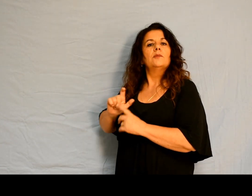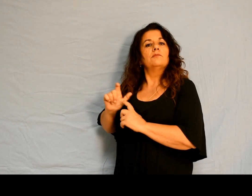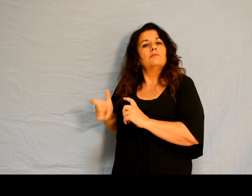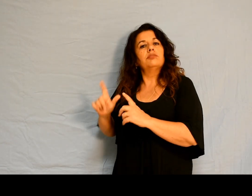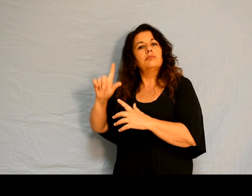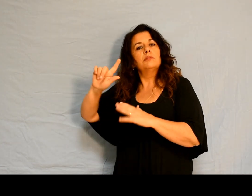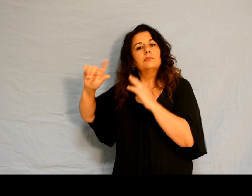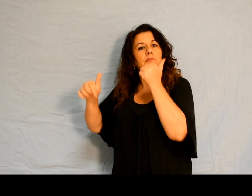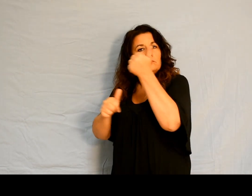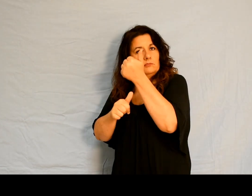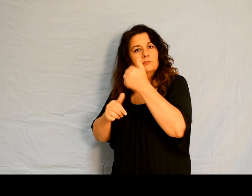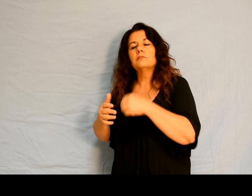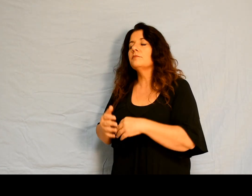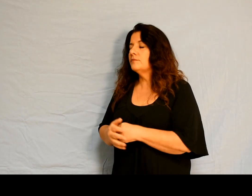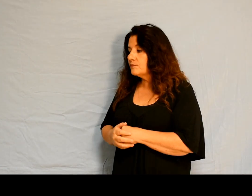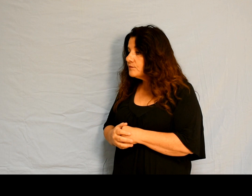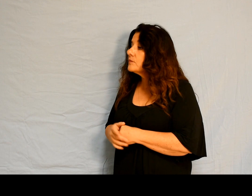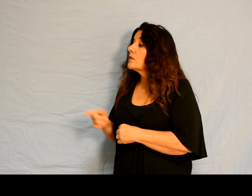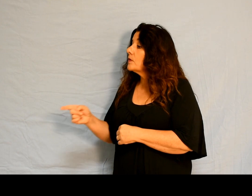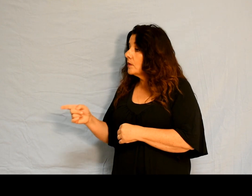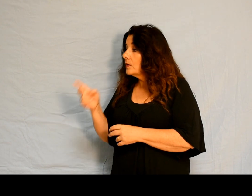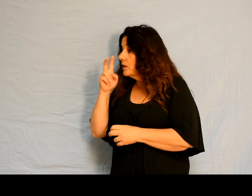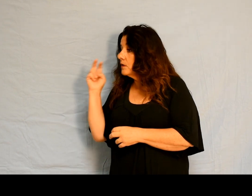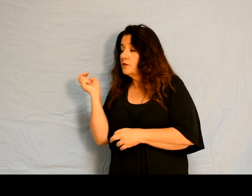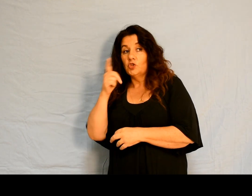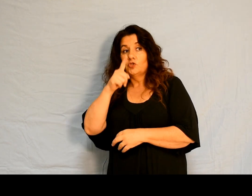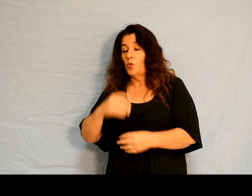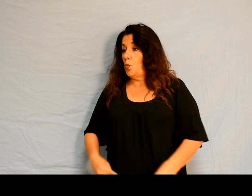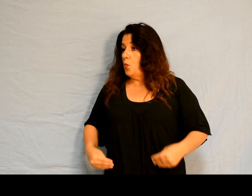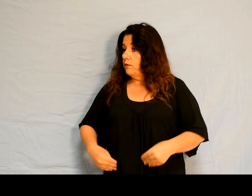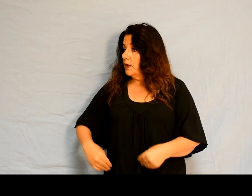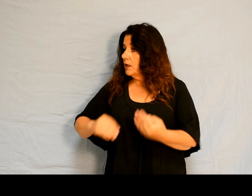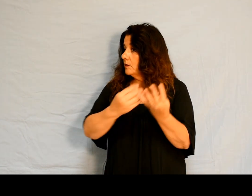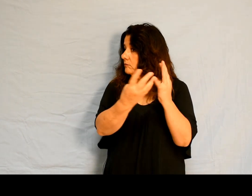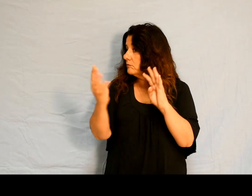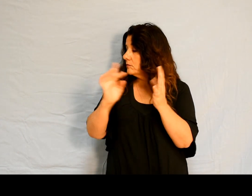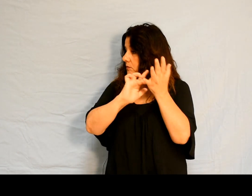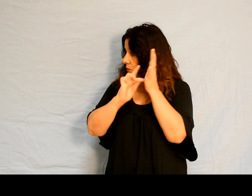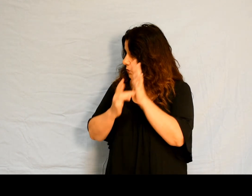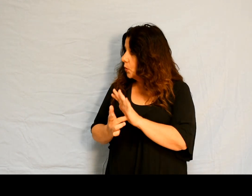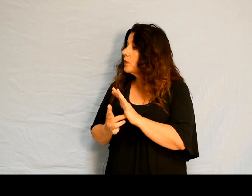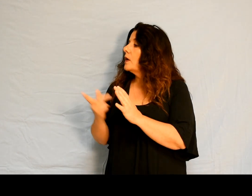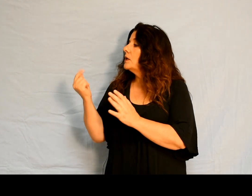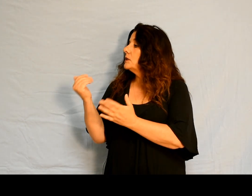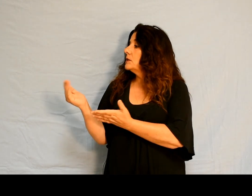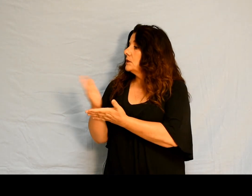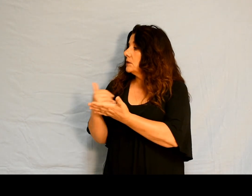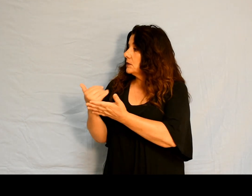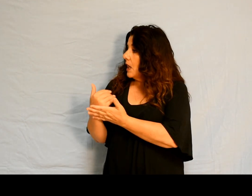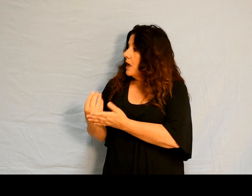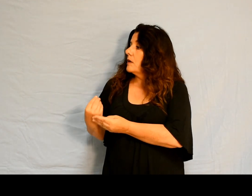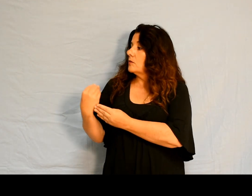et distribue le salaire, en commençant par les derniers pour finir par les premiers. »